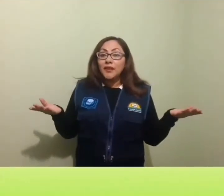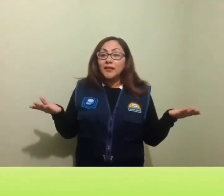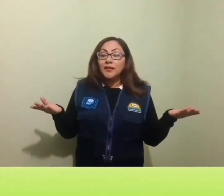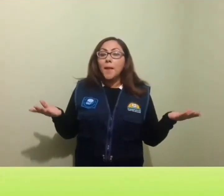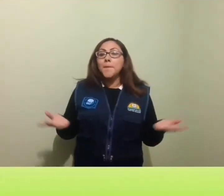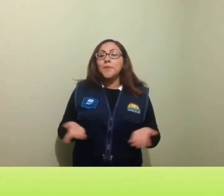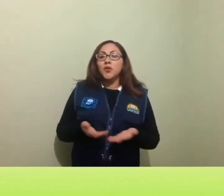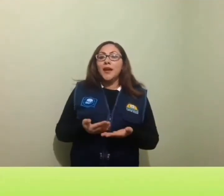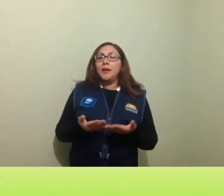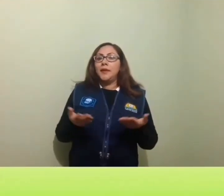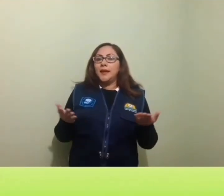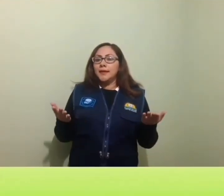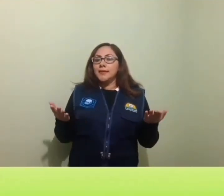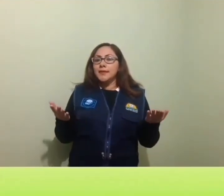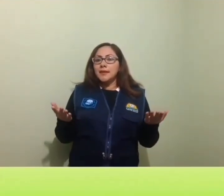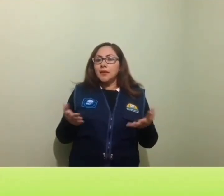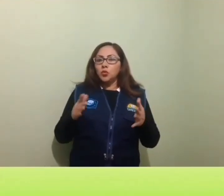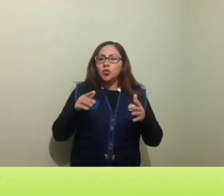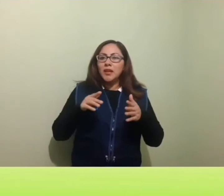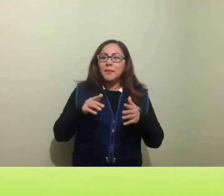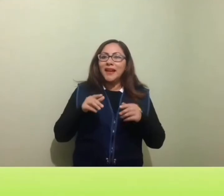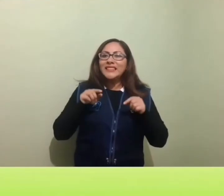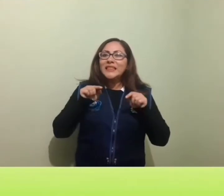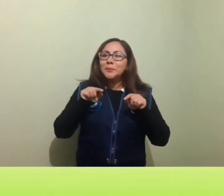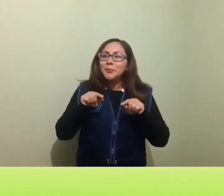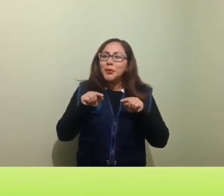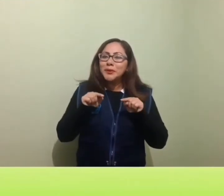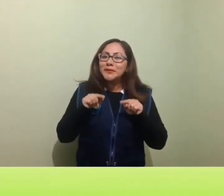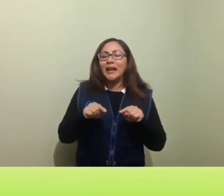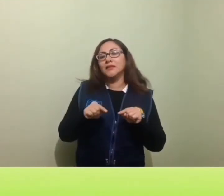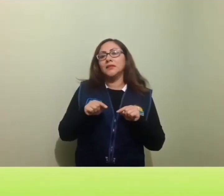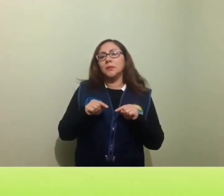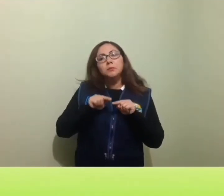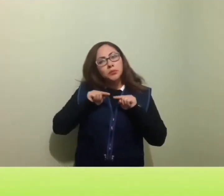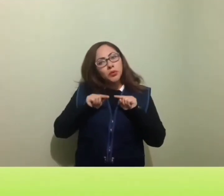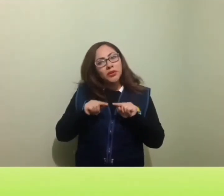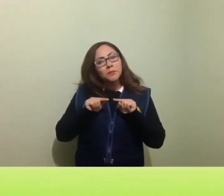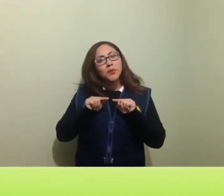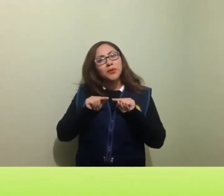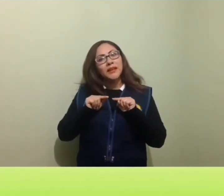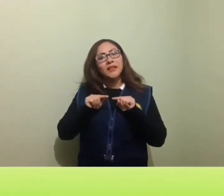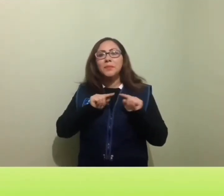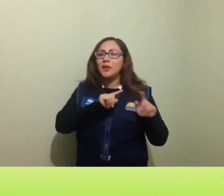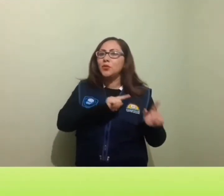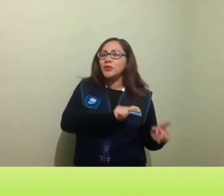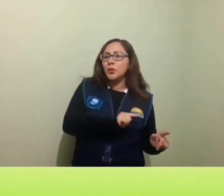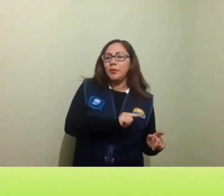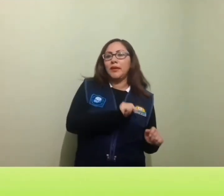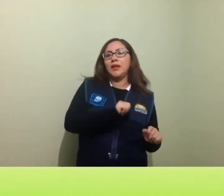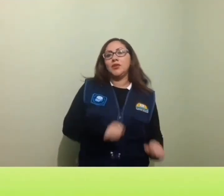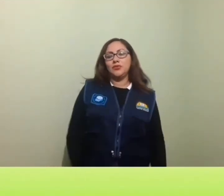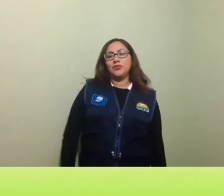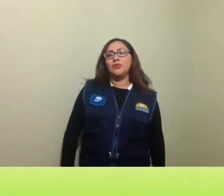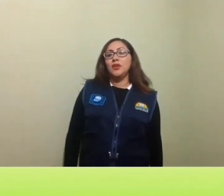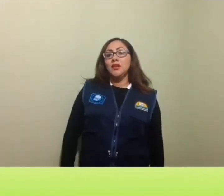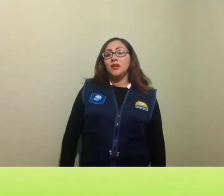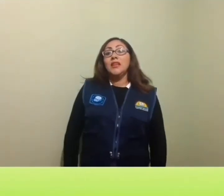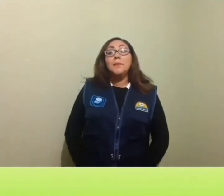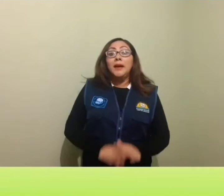voy a hablarles de un tema importante, muy importante para nuestros pequeños Y para